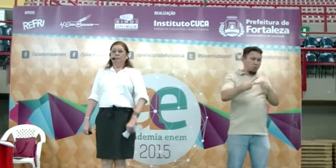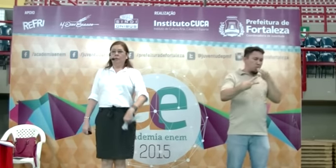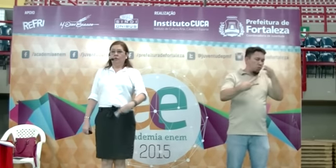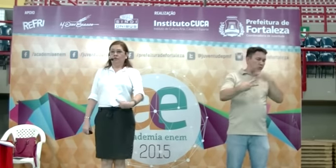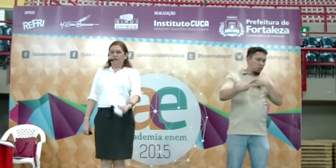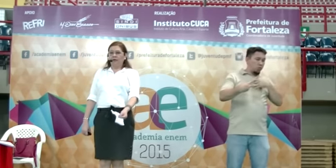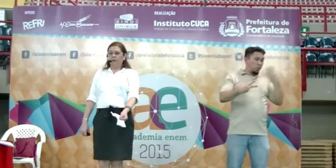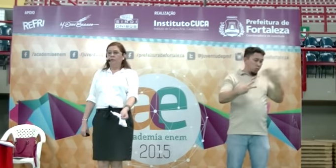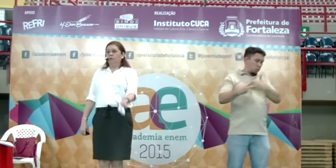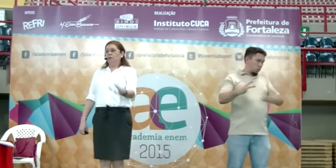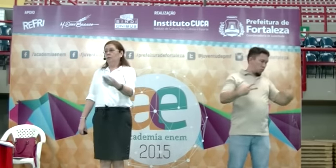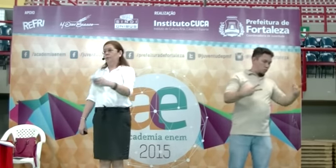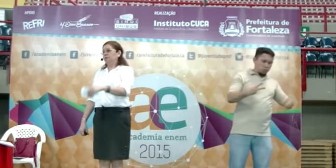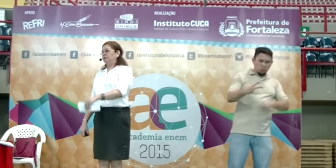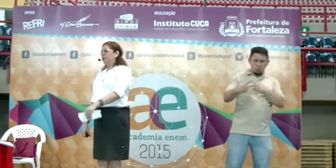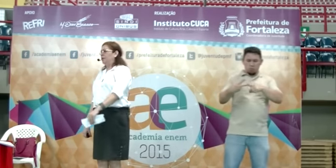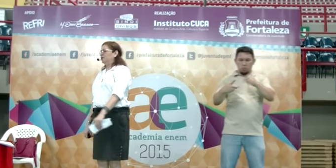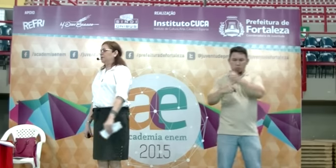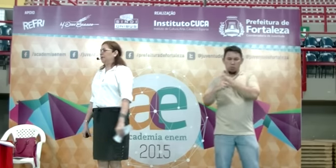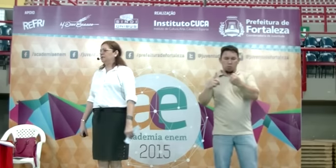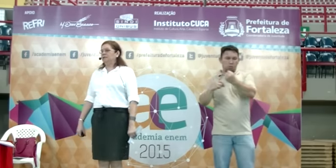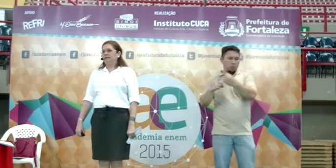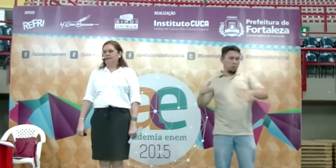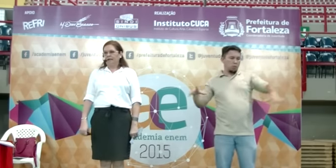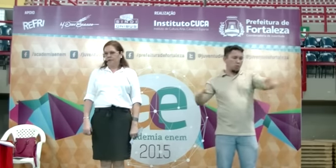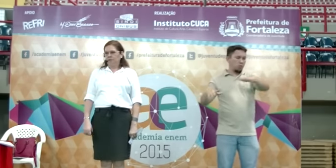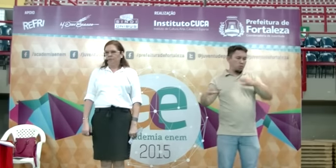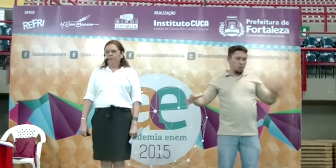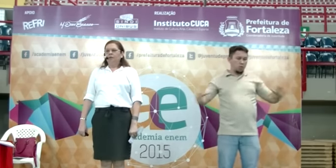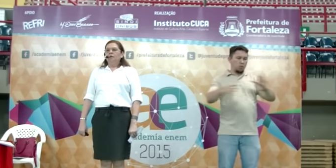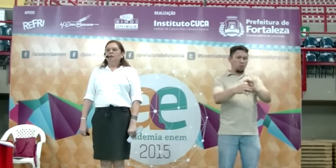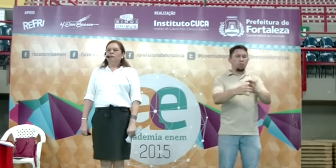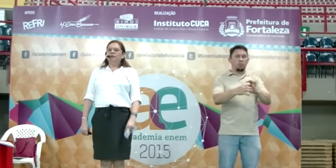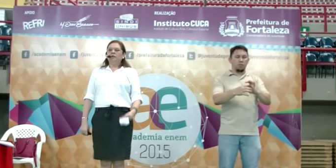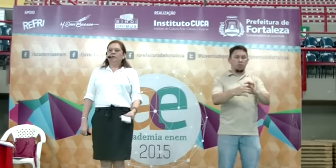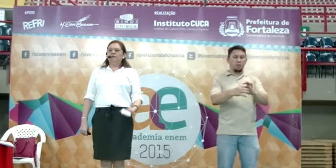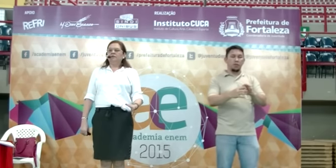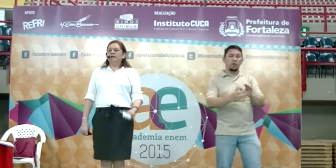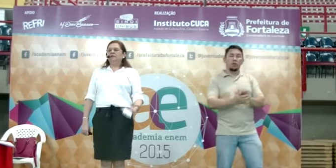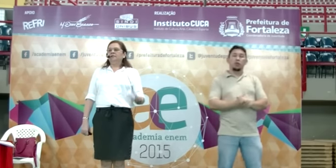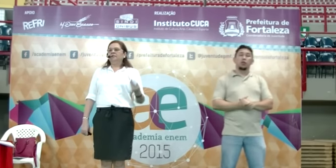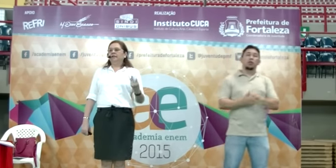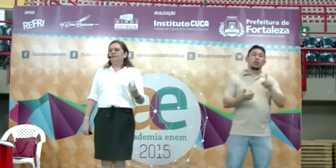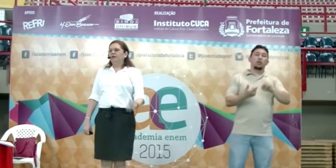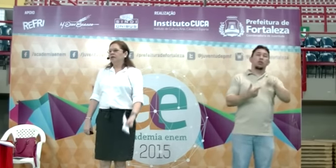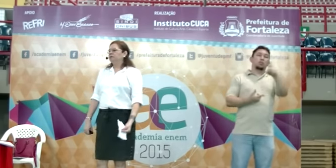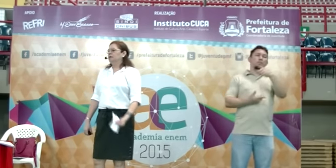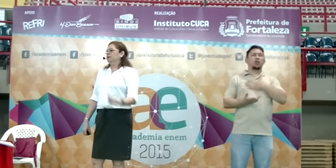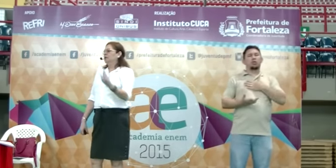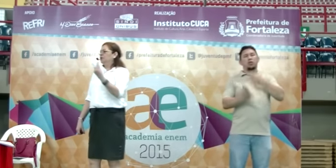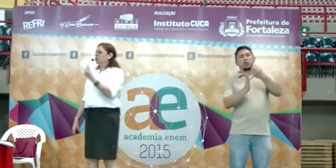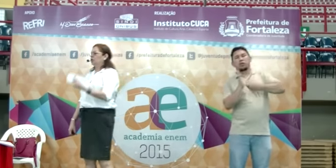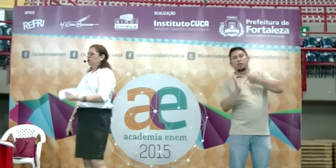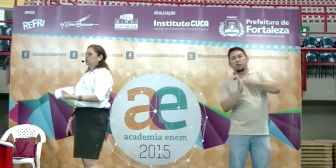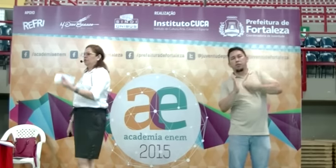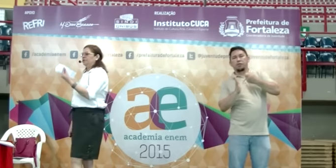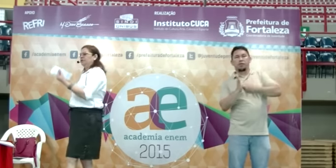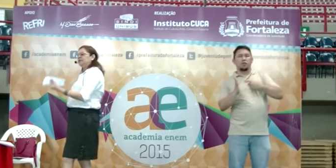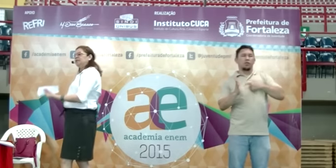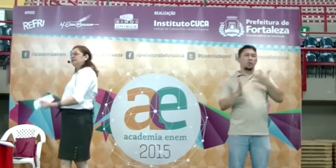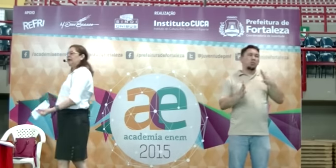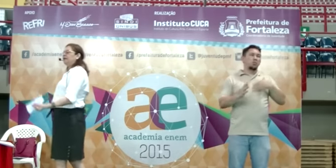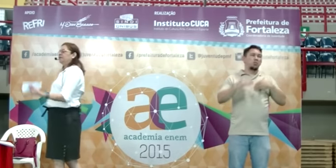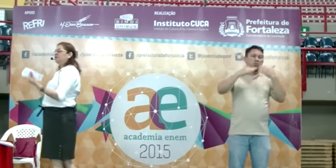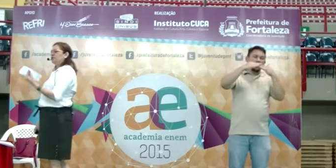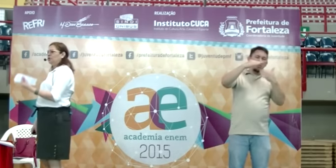saídas, uma para o governo e uma possivelmente para a sociedade. Eu queria que vocês escrevessem em torno